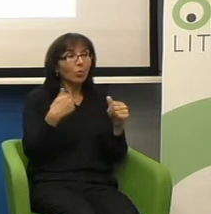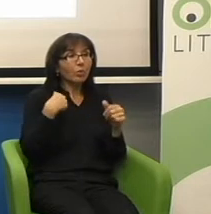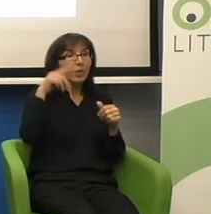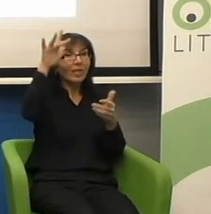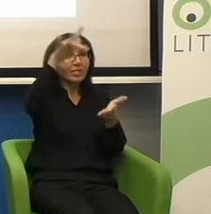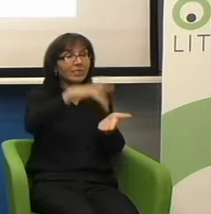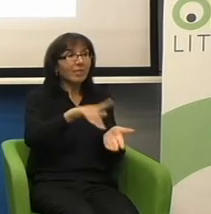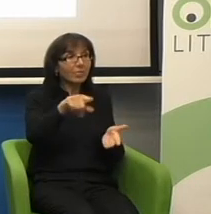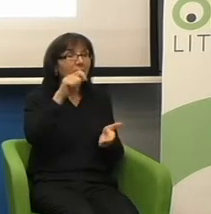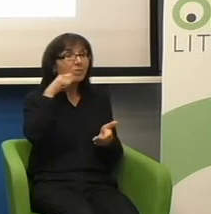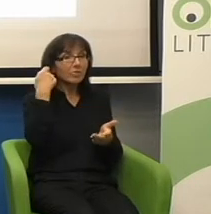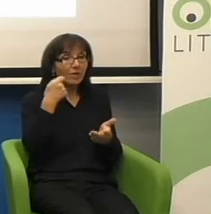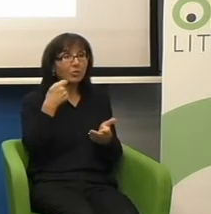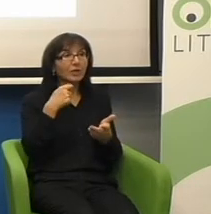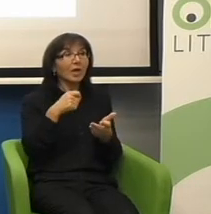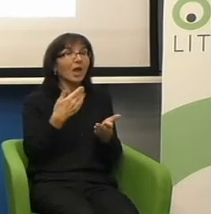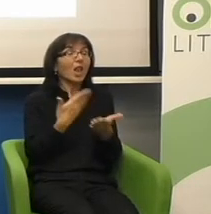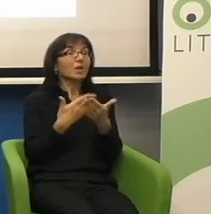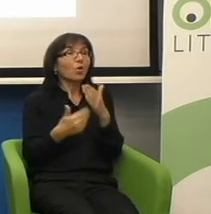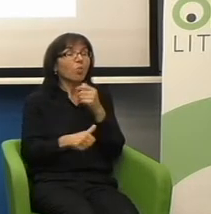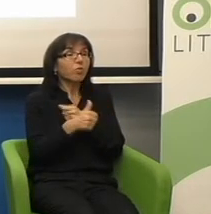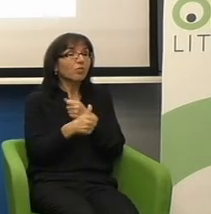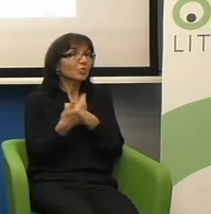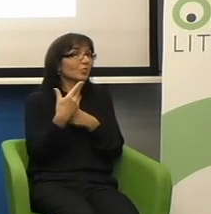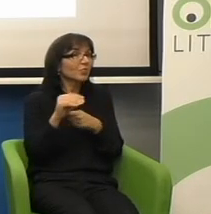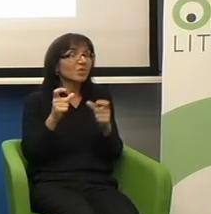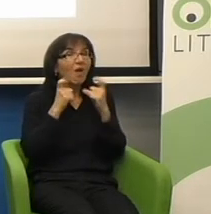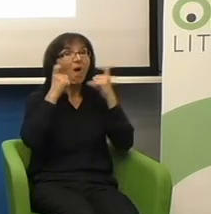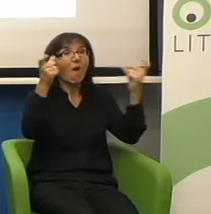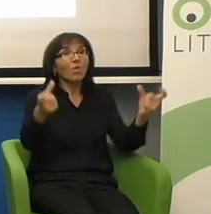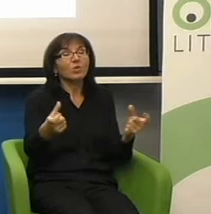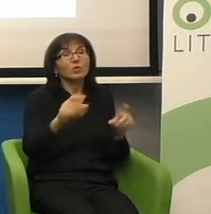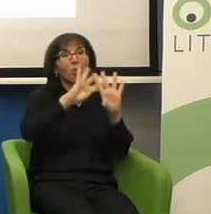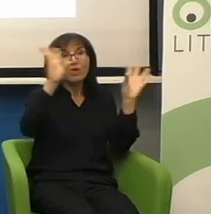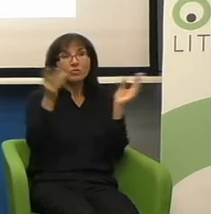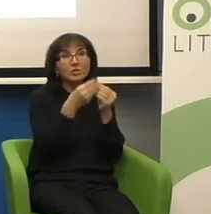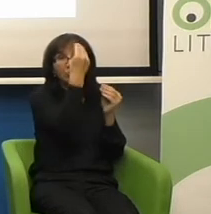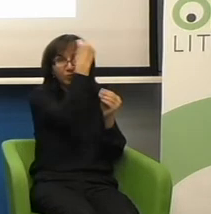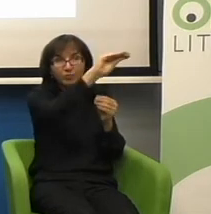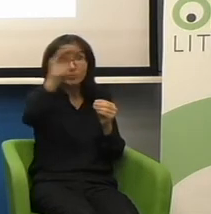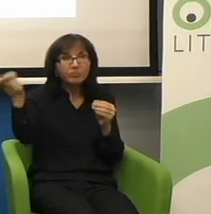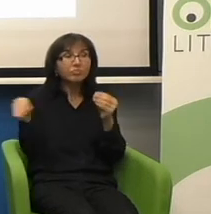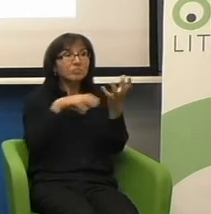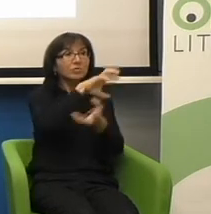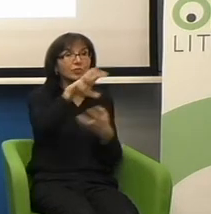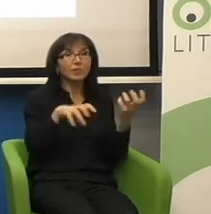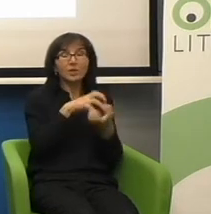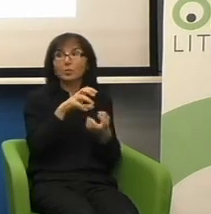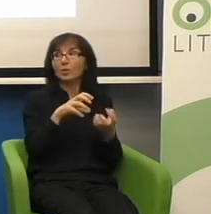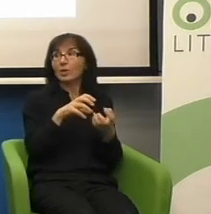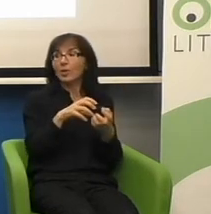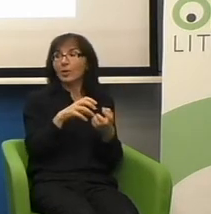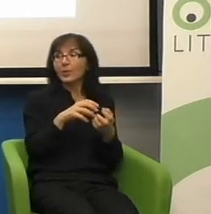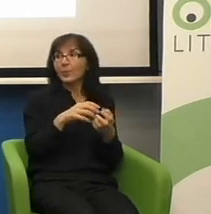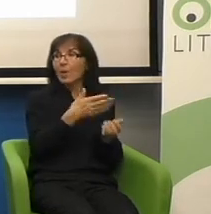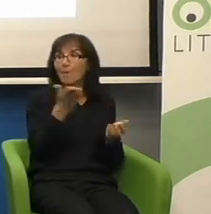u nich, ale jakby no nie, z jakichś powodów nie ogłaszała tego publicznie, nie ogłaszała tego światu. Państwo przygotowaliście